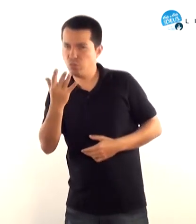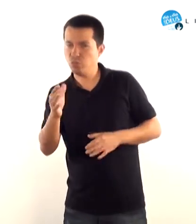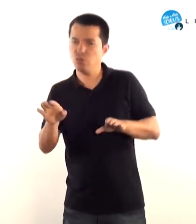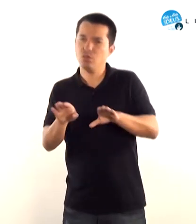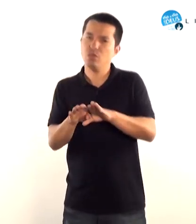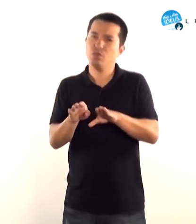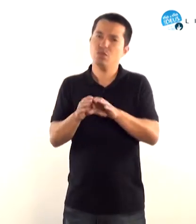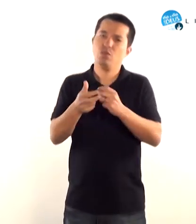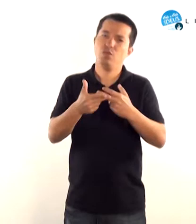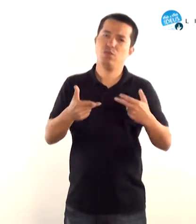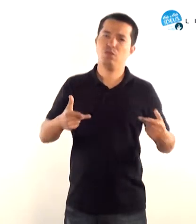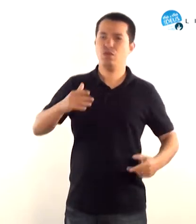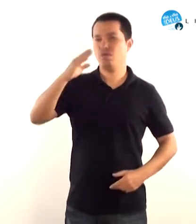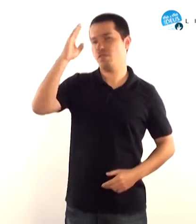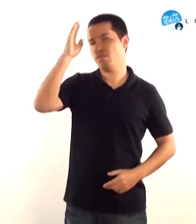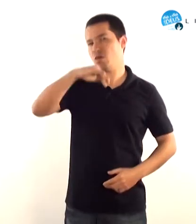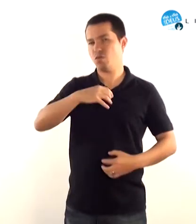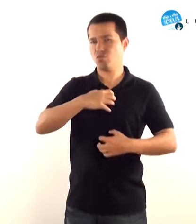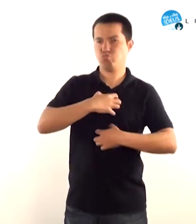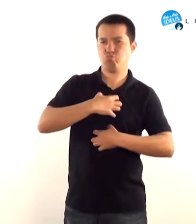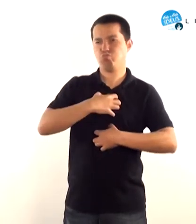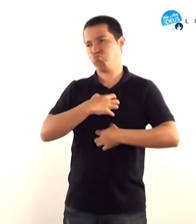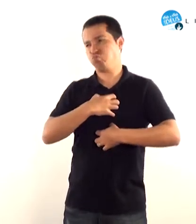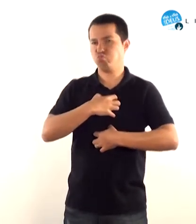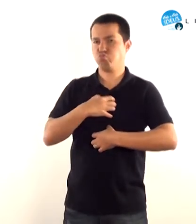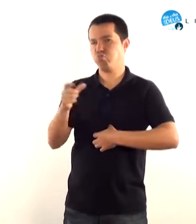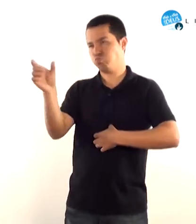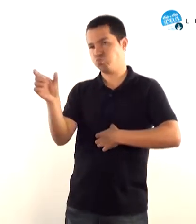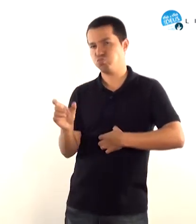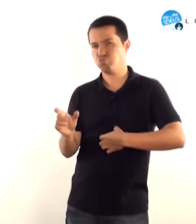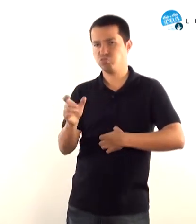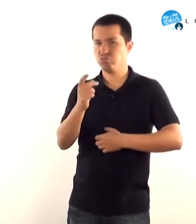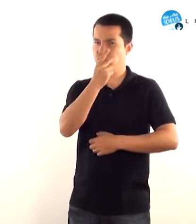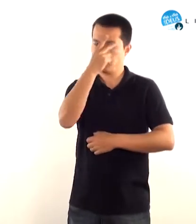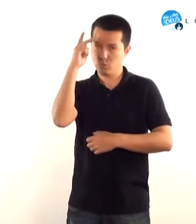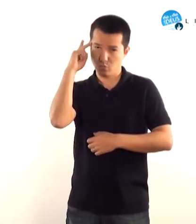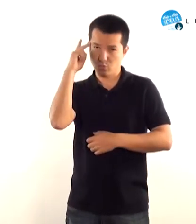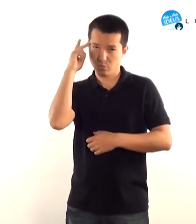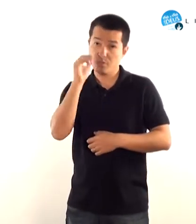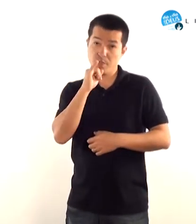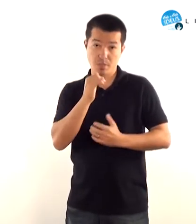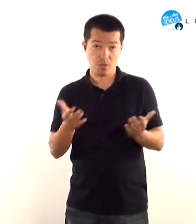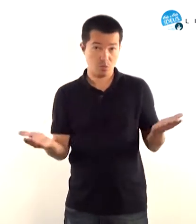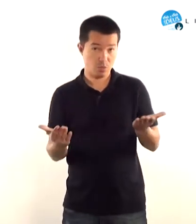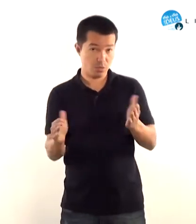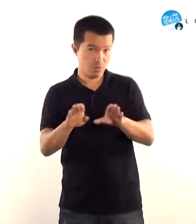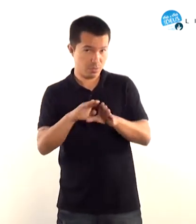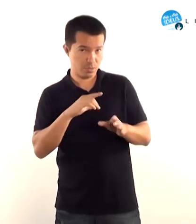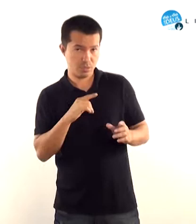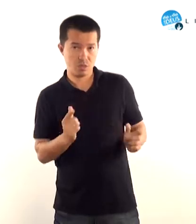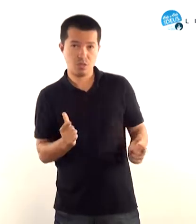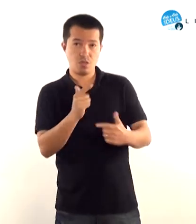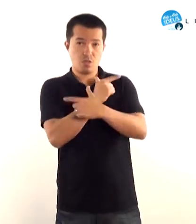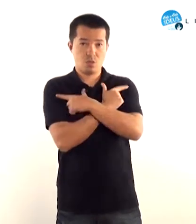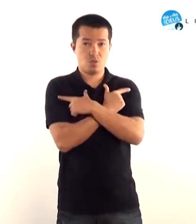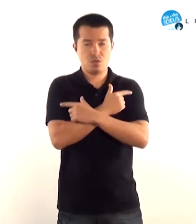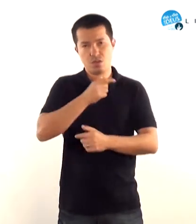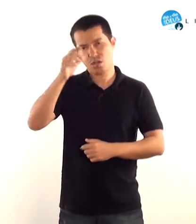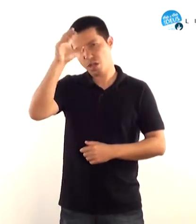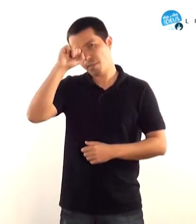pessoas. Não só coisas boas. Nessa ocasião, Ló aprendeu algumas coisas que não foram